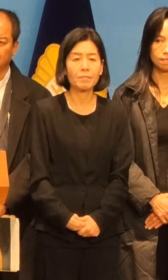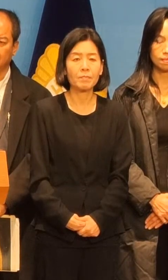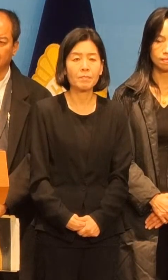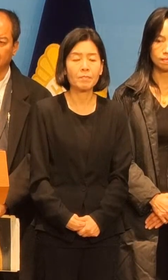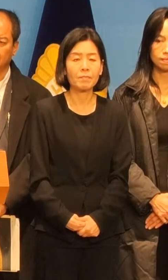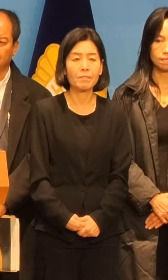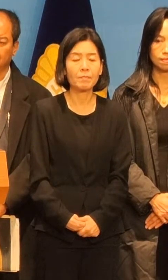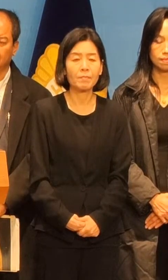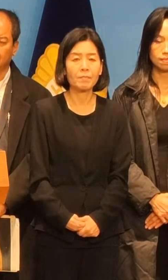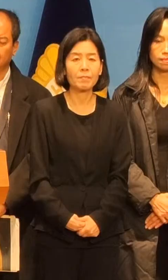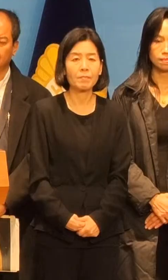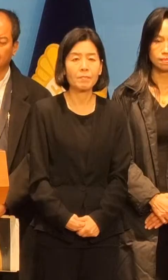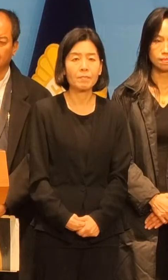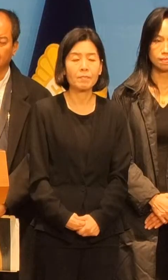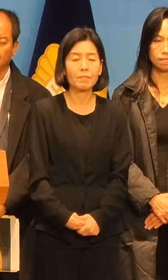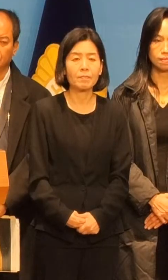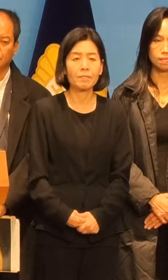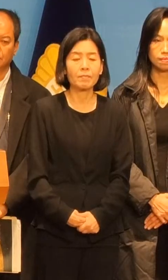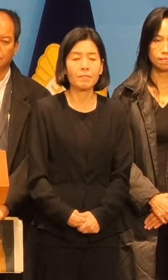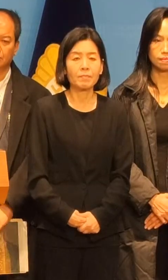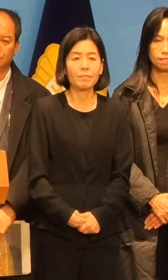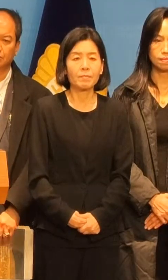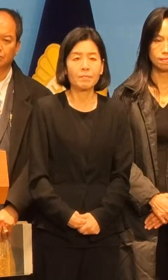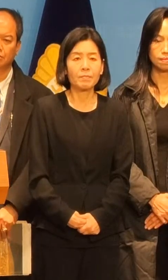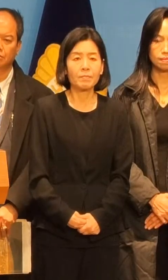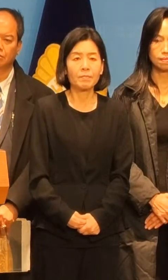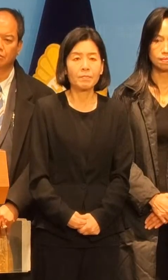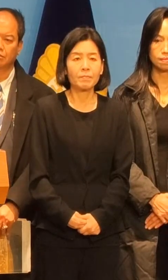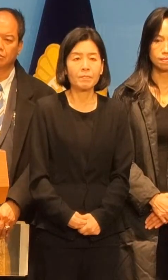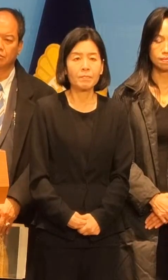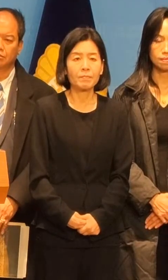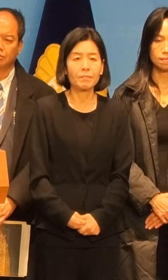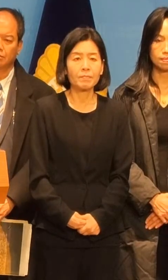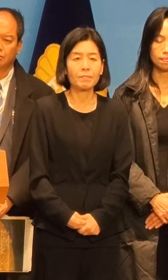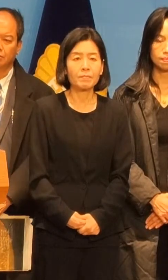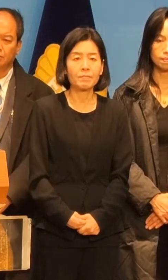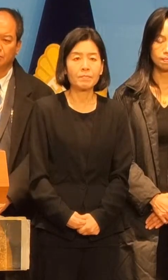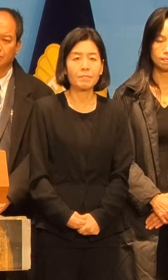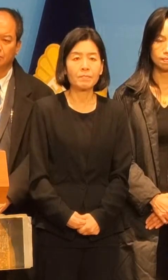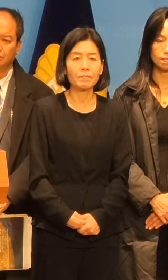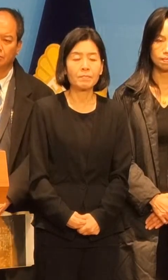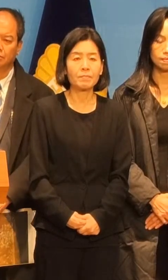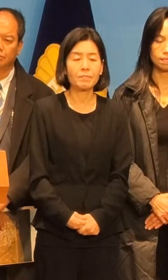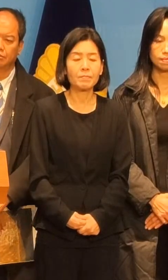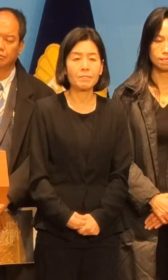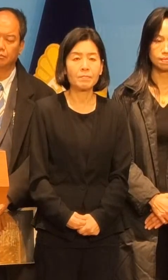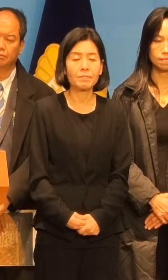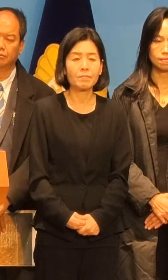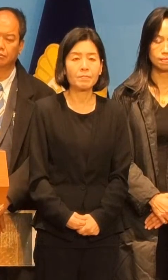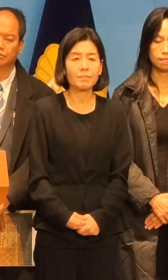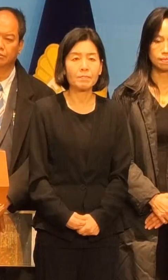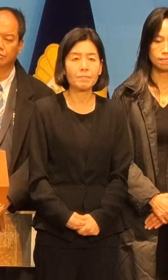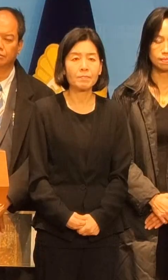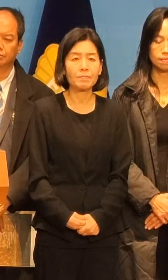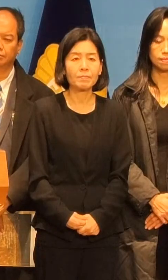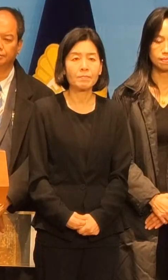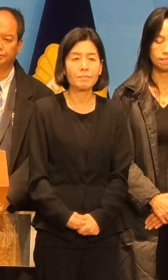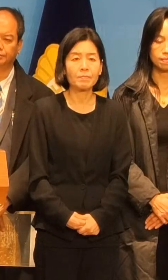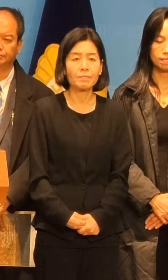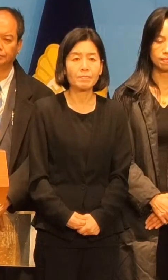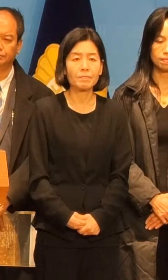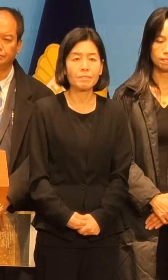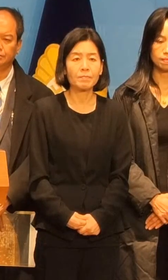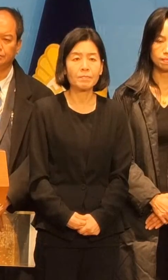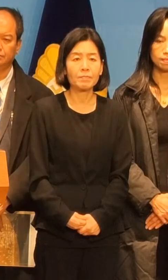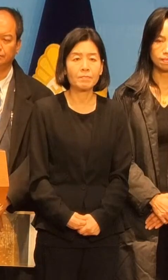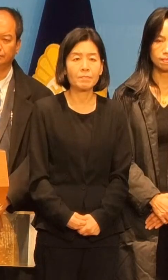ပဲရှိတယ်လေနောက်ပြီးတော့အဲ့ဒီတိုက်ပွဲဟာလည်းအောင်မြင်နိုင်တယ်ဆိုတဲ့ဟာကိုကိုရီးယားနိုင်ငံဒီမိမိရဲ့သမိုင်းကိုပြန်ကြည့်